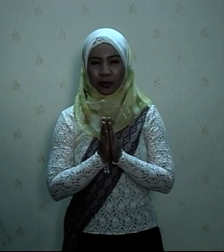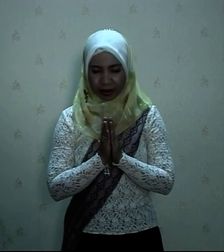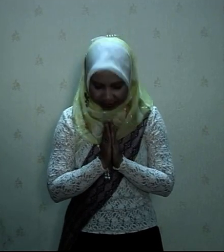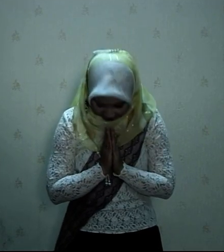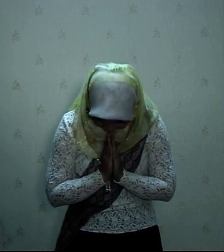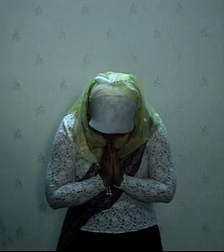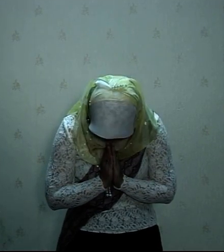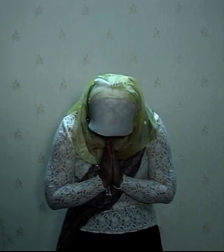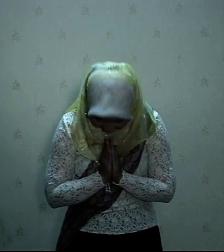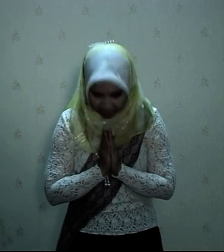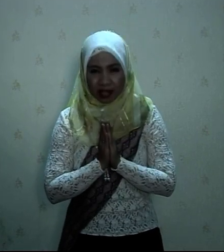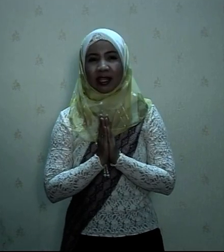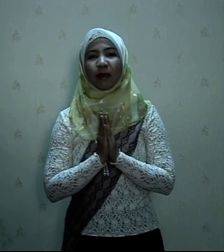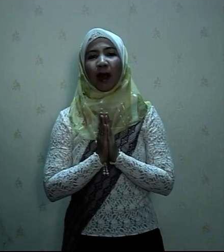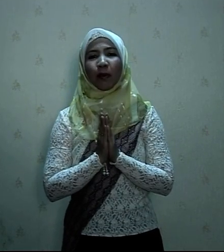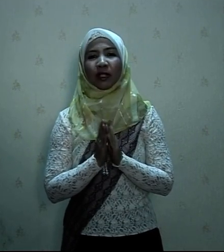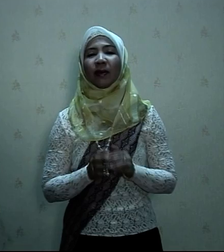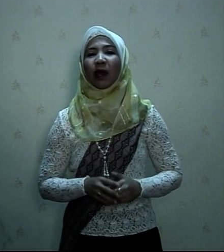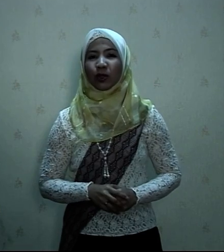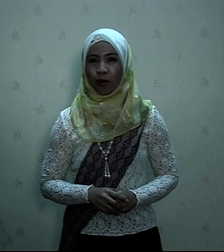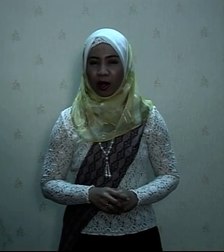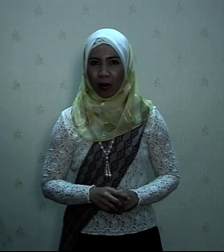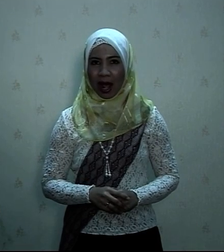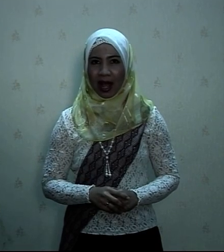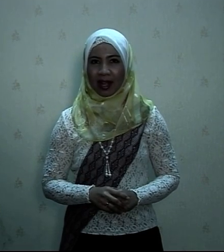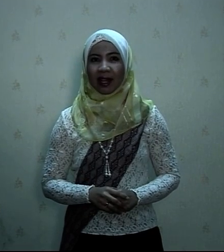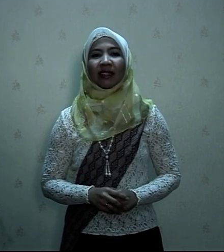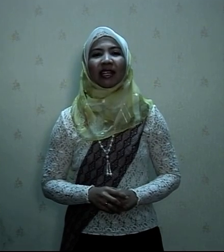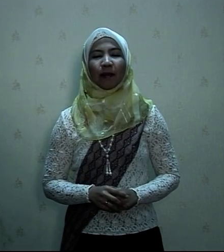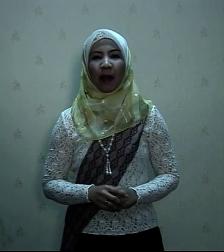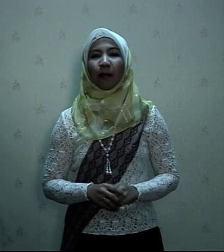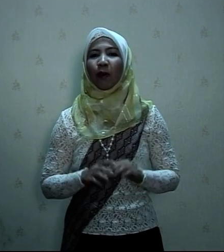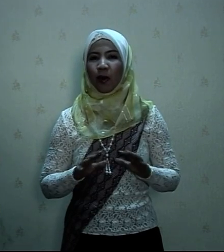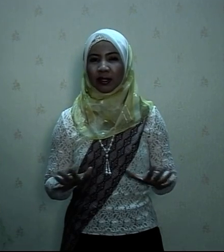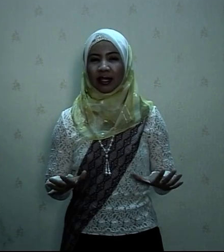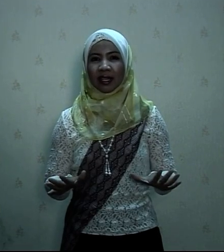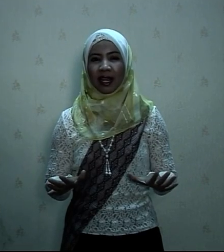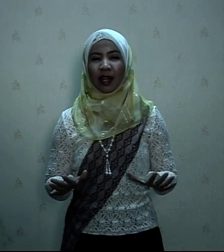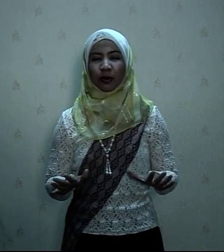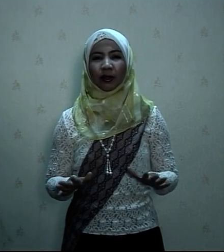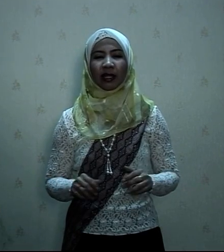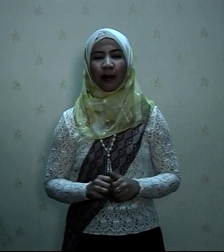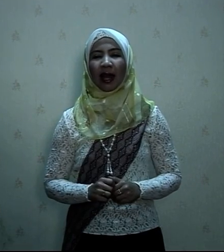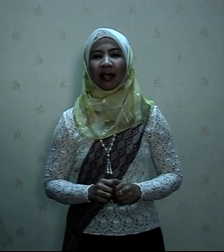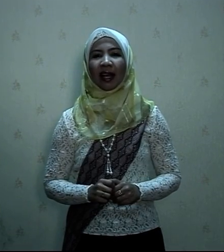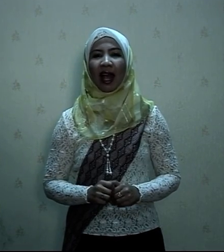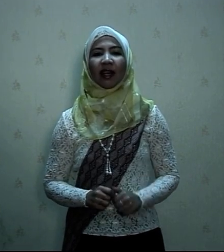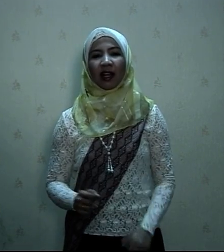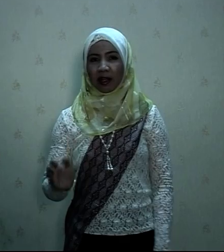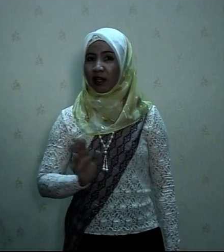ณใช้สำหรับผู้ที่มีอาวุโสมากกว่าแต่สำหรับบุคคลที่ในอายุเท่าเทียมกันนะคะข